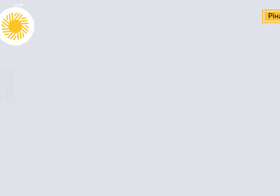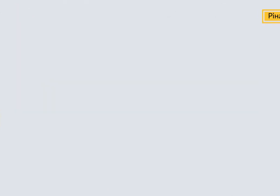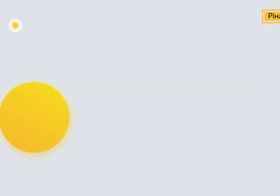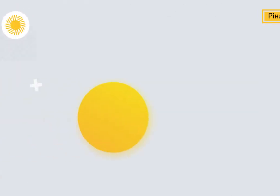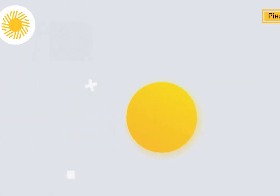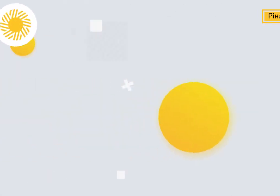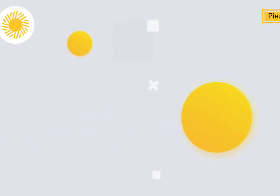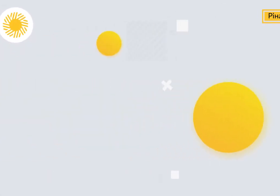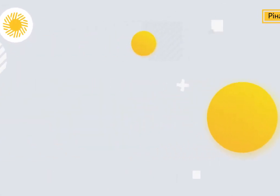Музика